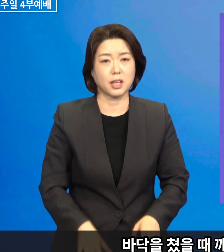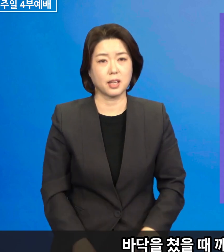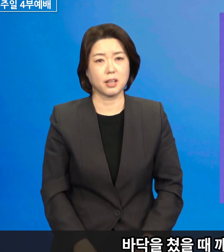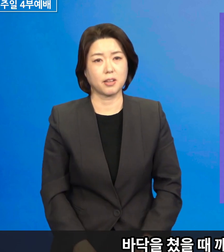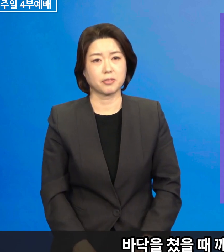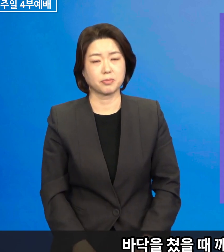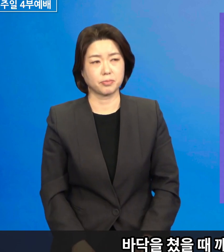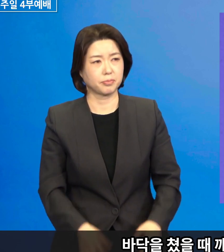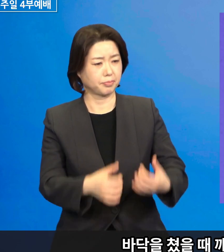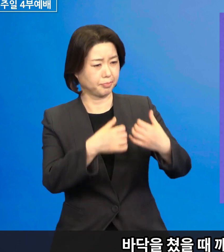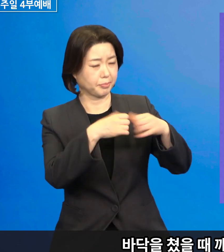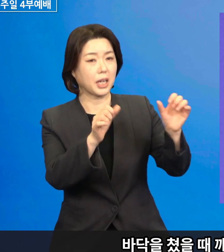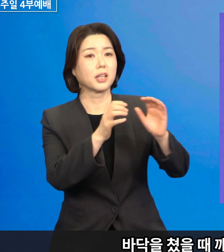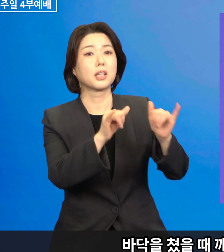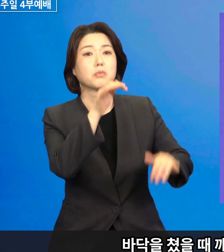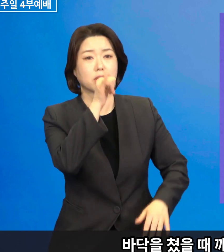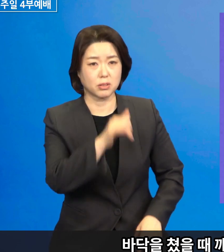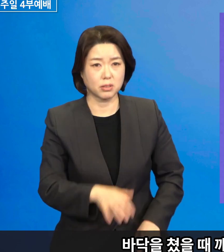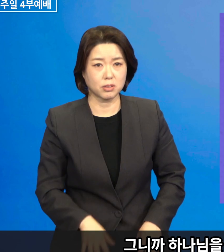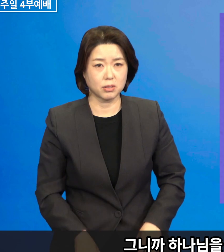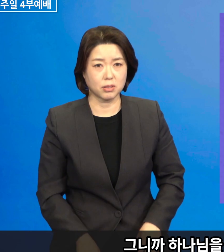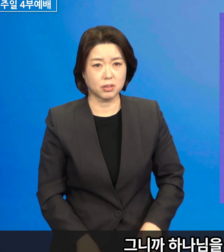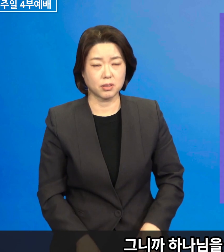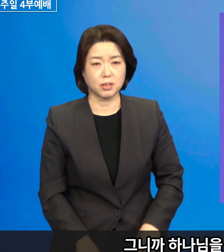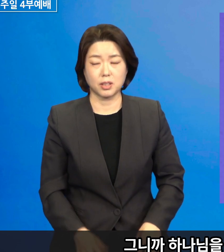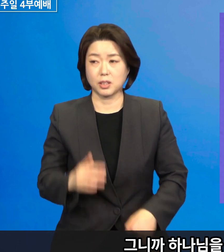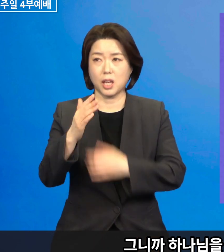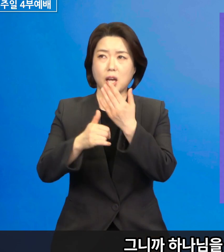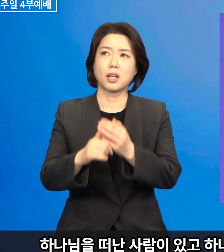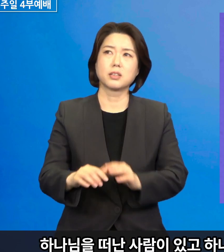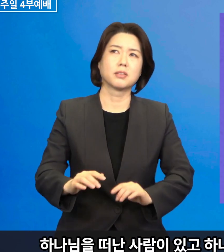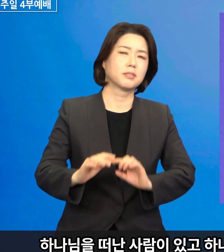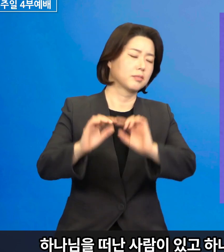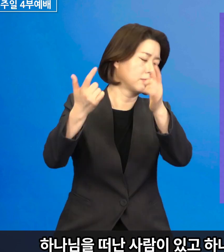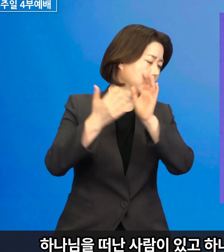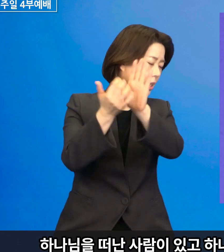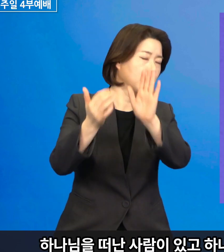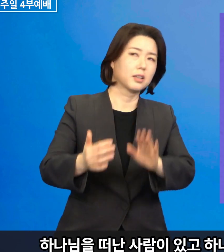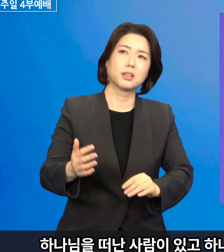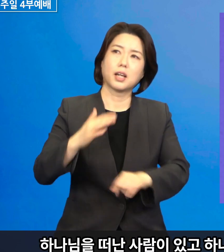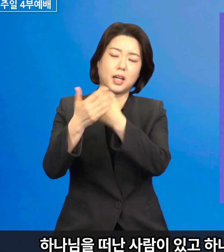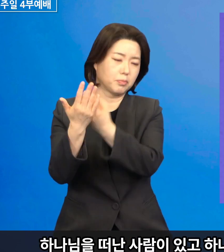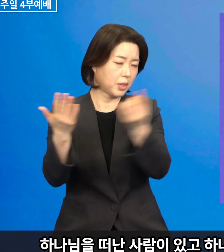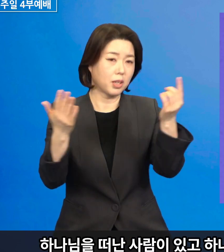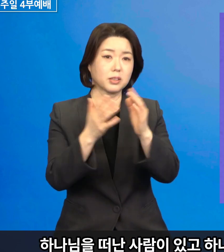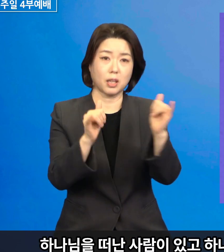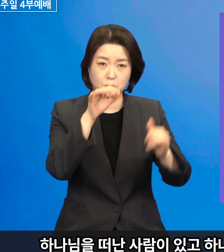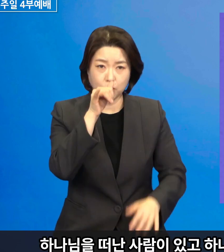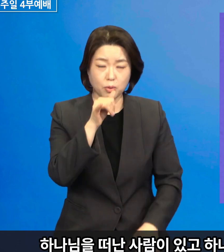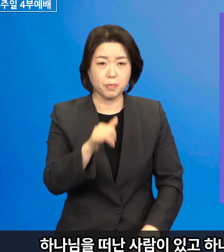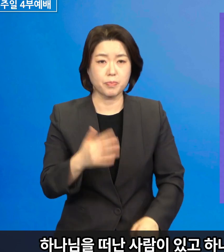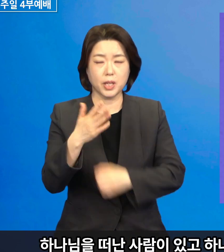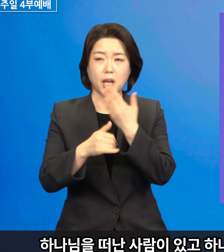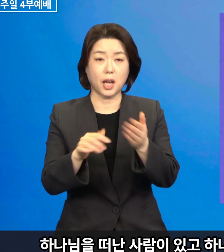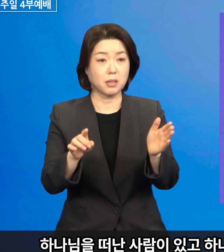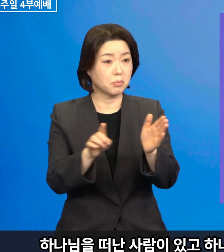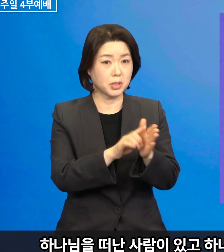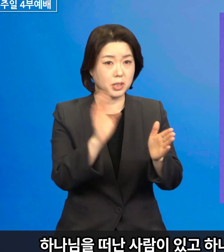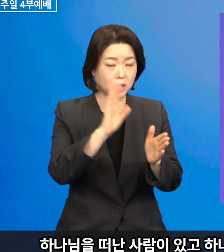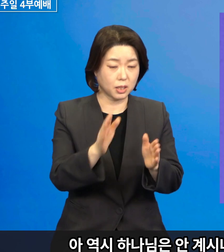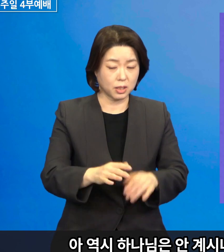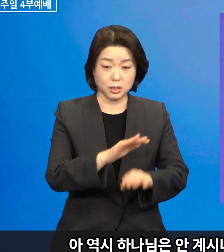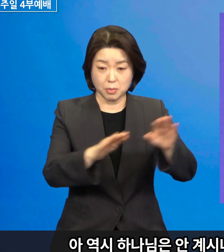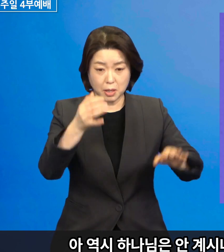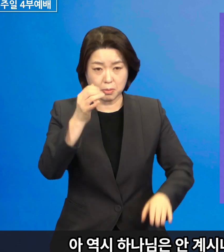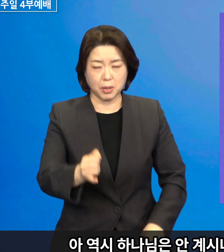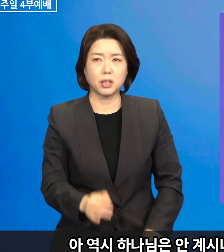때 깨지는 사람이 있어요. 그러니까 하나님을 부인한 사람이 있고 하나님을 떠난 사람이 있고 하나님을 안 믿는데 그런 바닥을